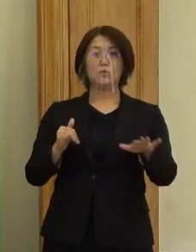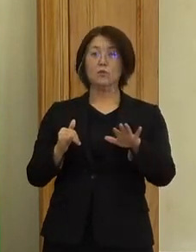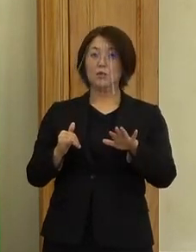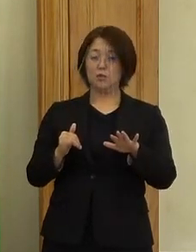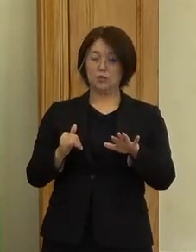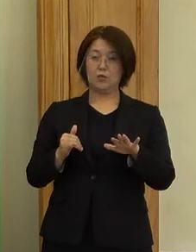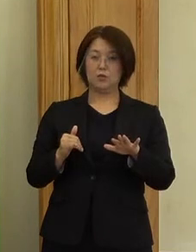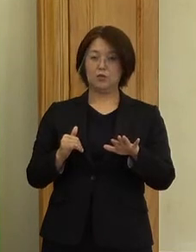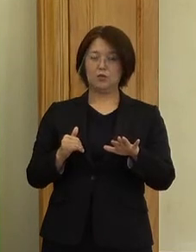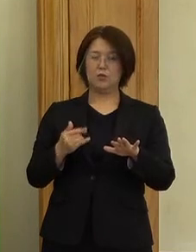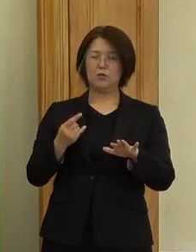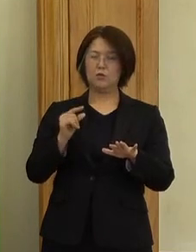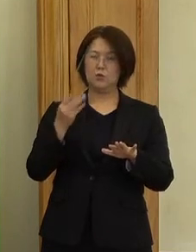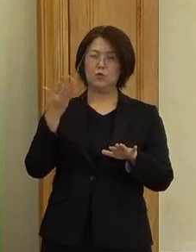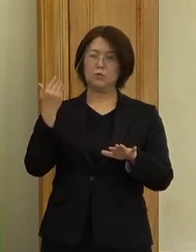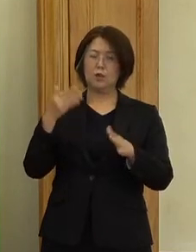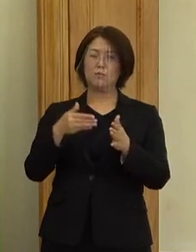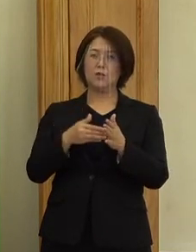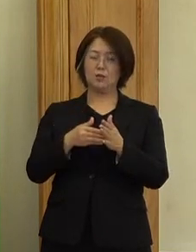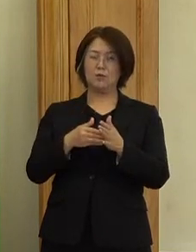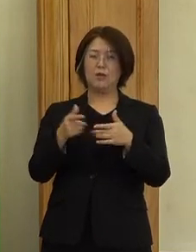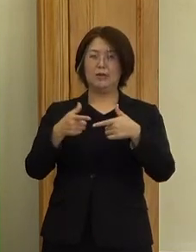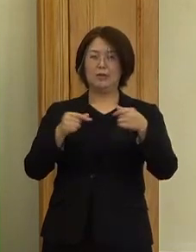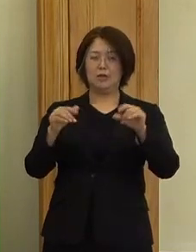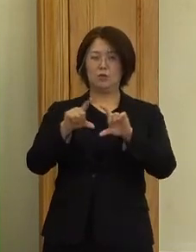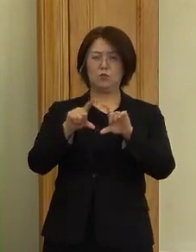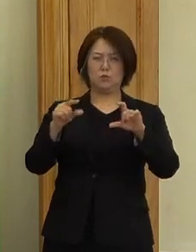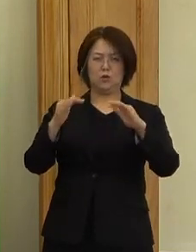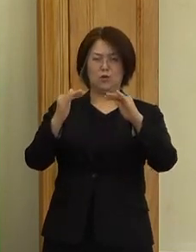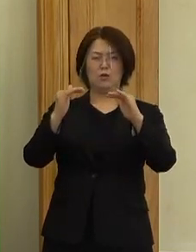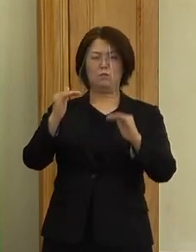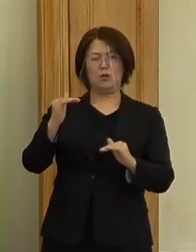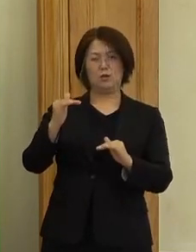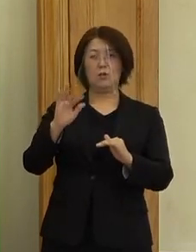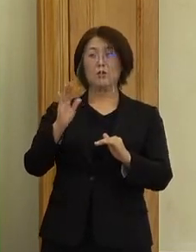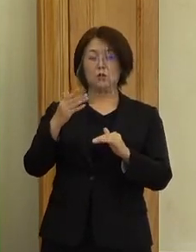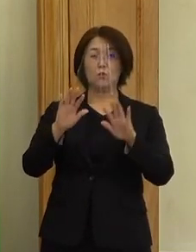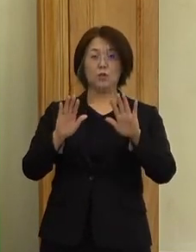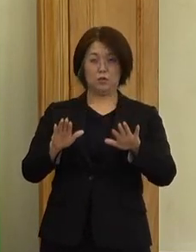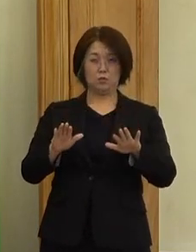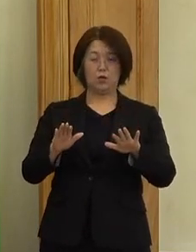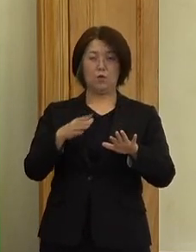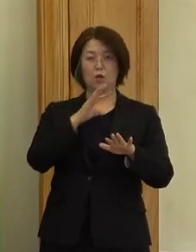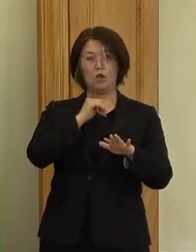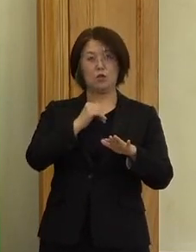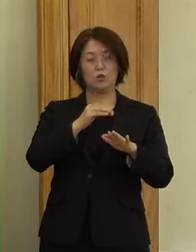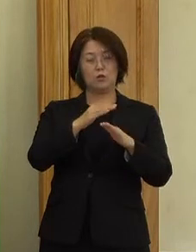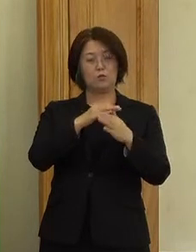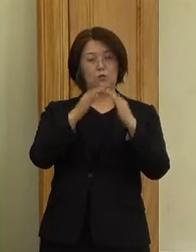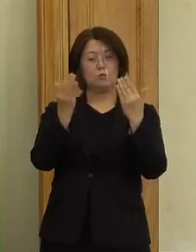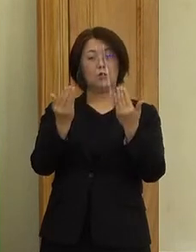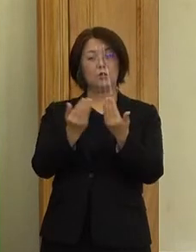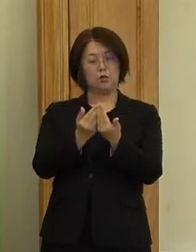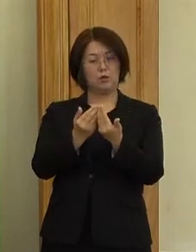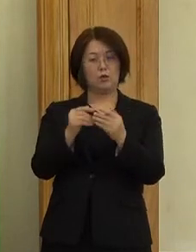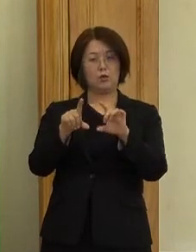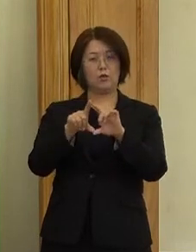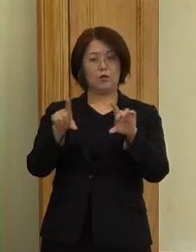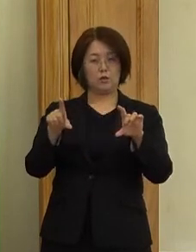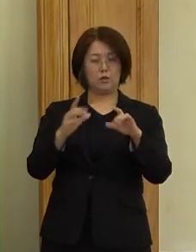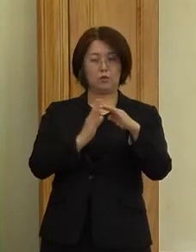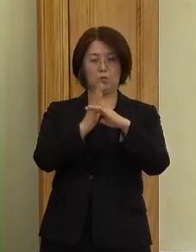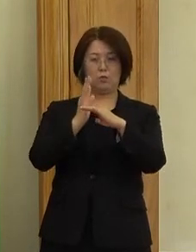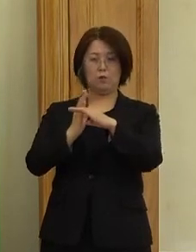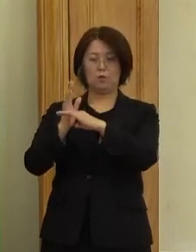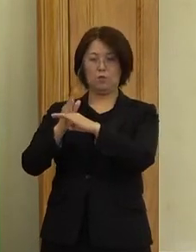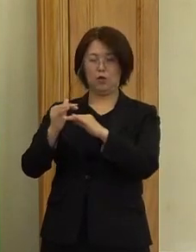い先日までは全国平均を下回っていたんですが、今、全世代でも全国平均を